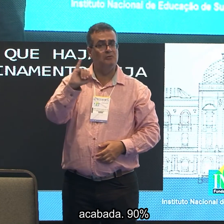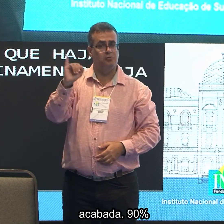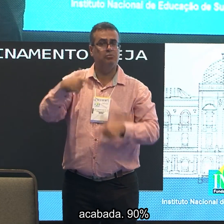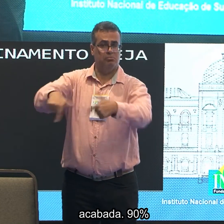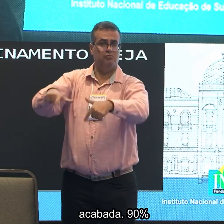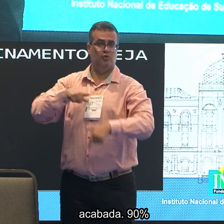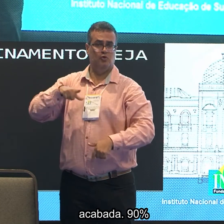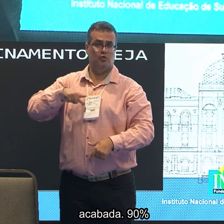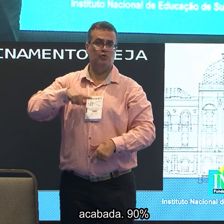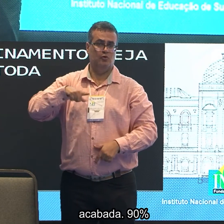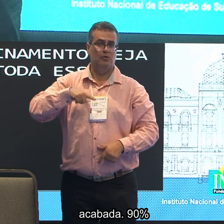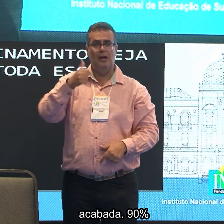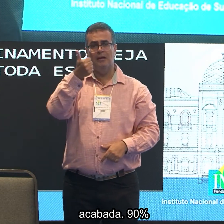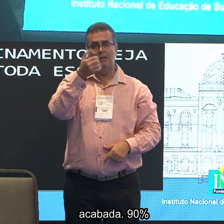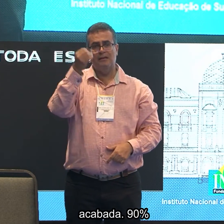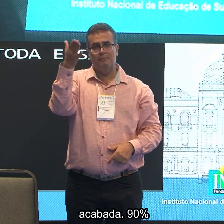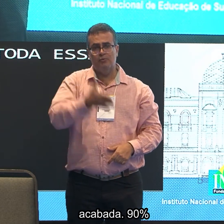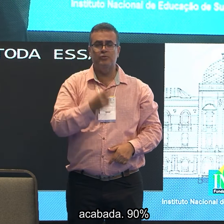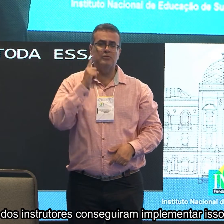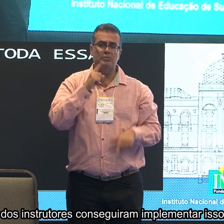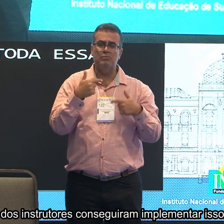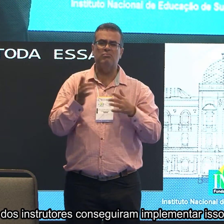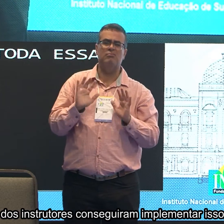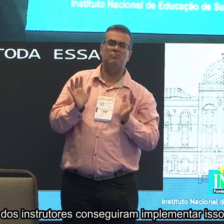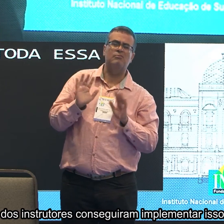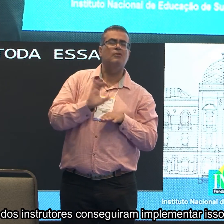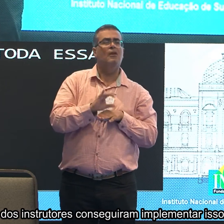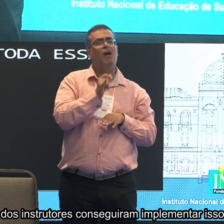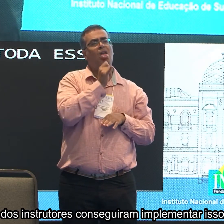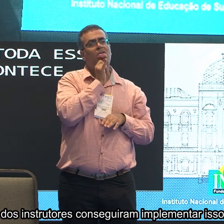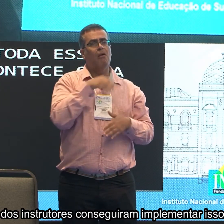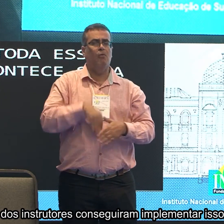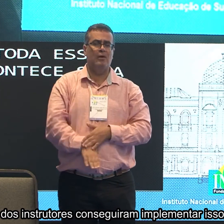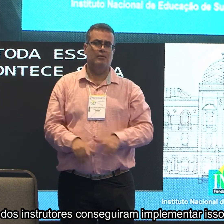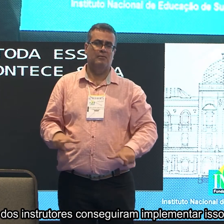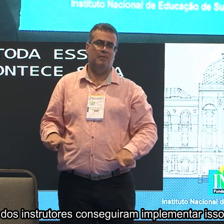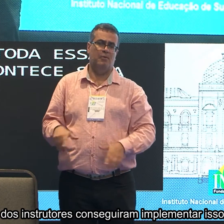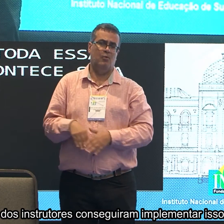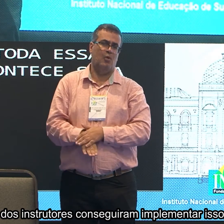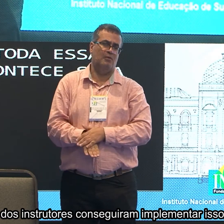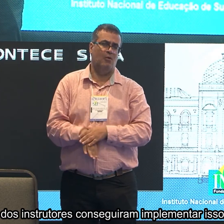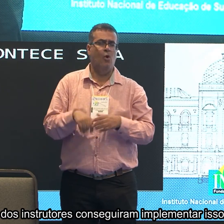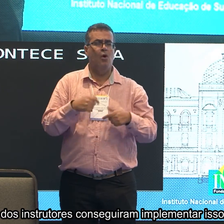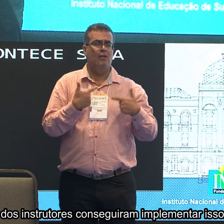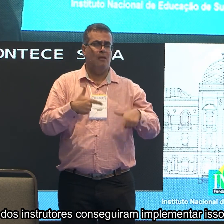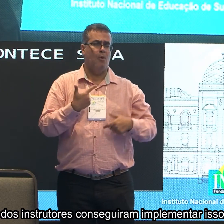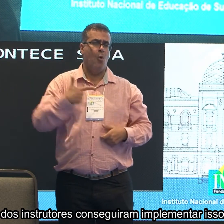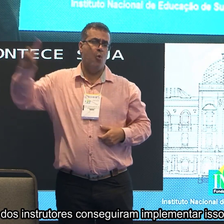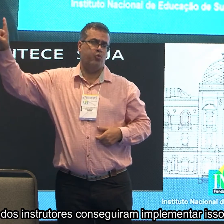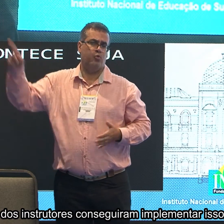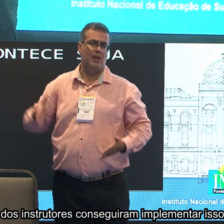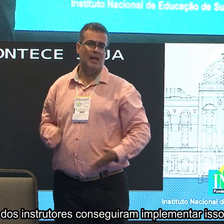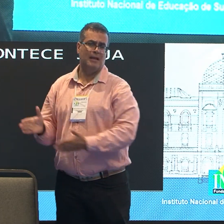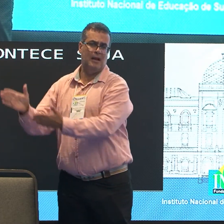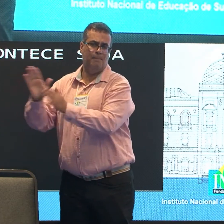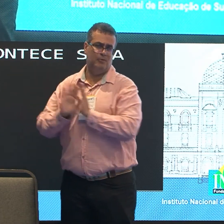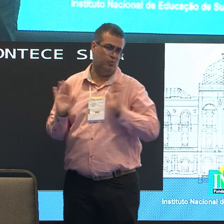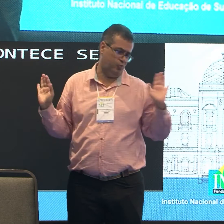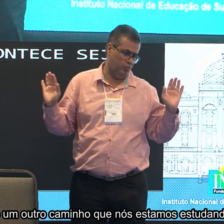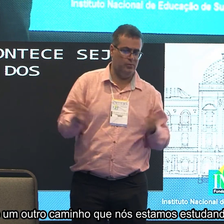acabada, né? Então 90% dos instrutores conseguiram implementar isso. Então